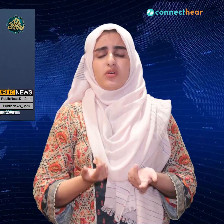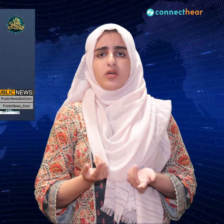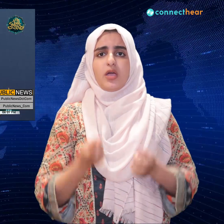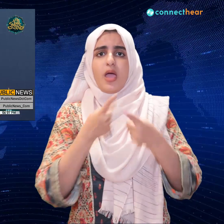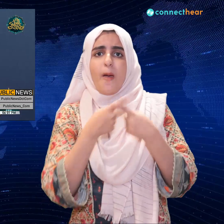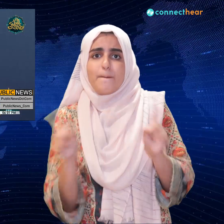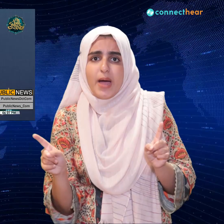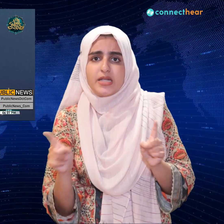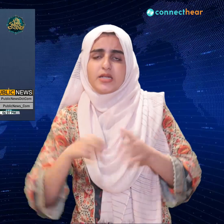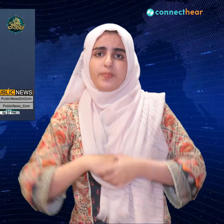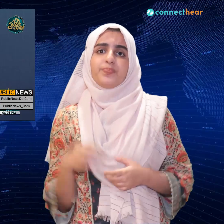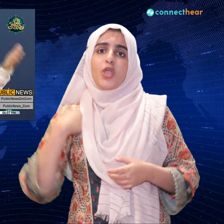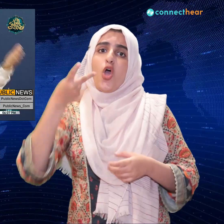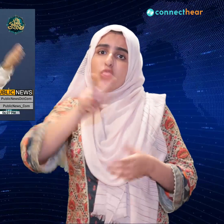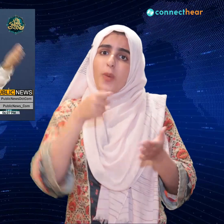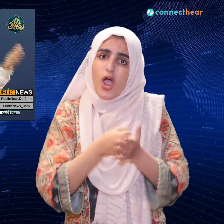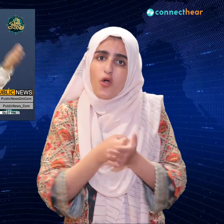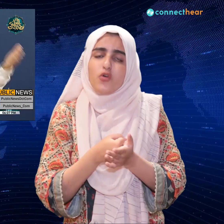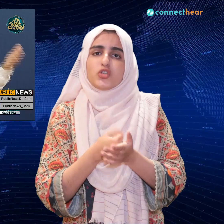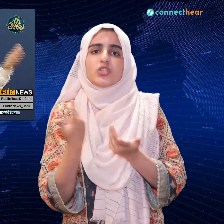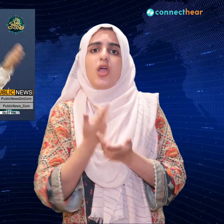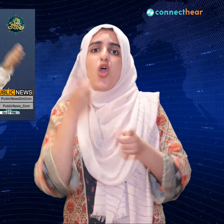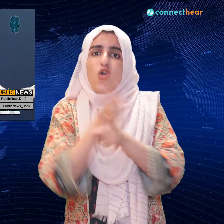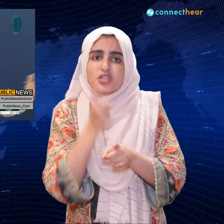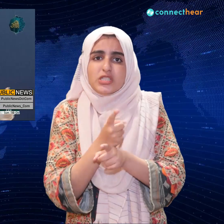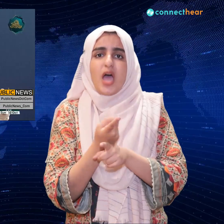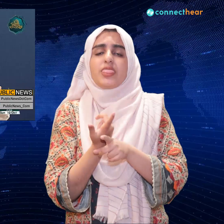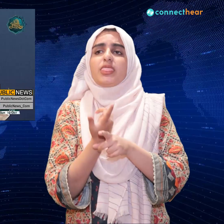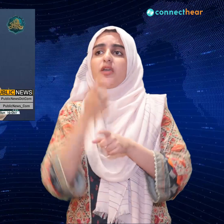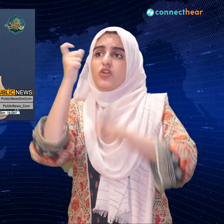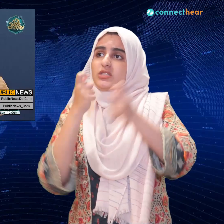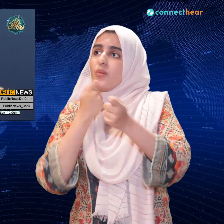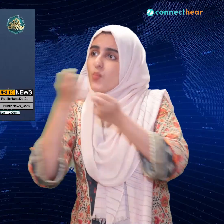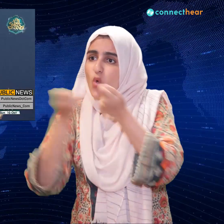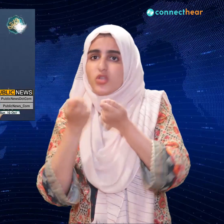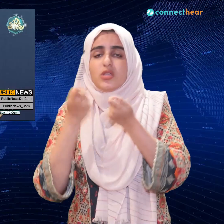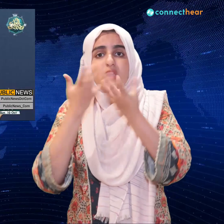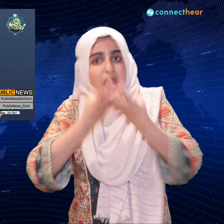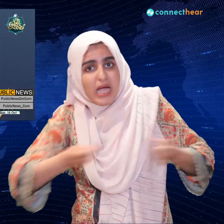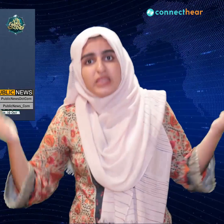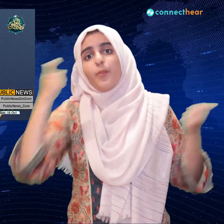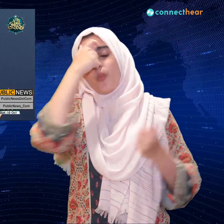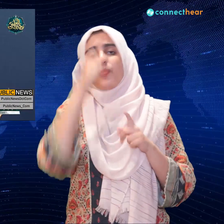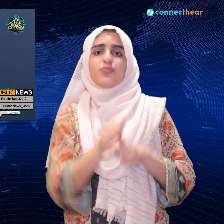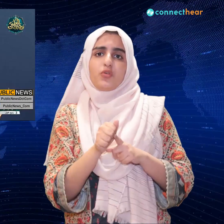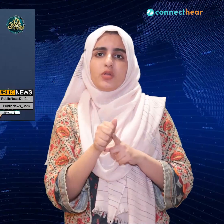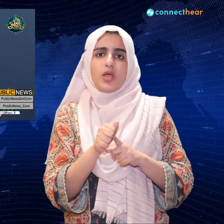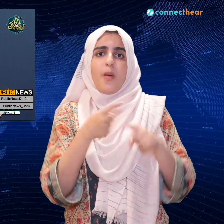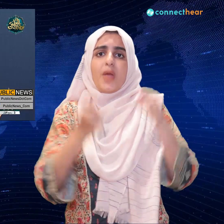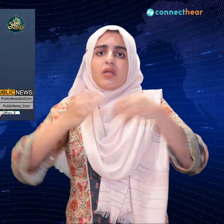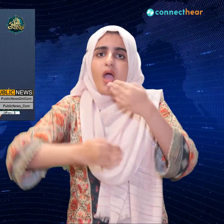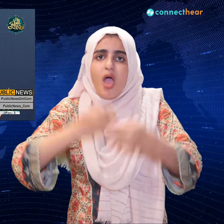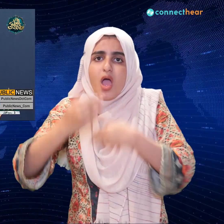مجھے کوشش کی، دبایا، کوشش کی کہ ٹیچرز کو، پروفیسرز کو، لوگوں سے بات کریں، اس کو فائٹ کریں، لیکن آہستہ